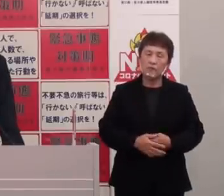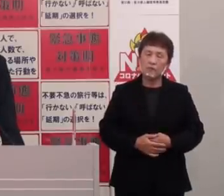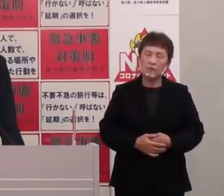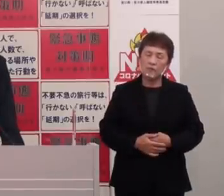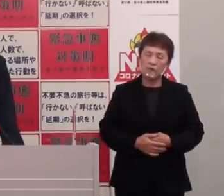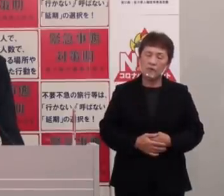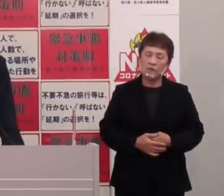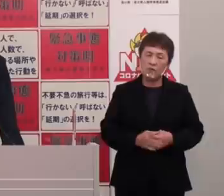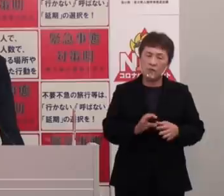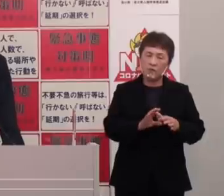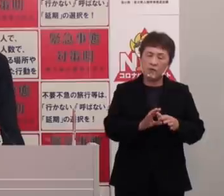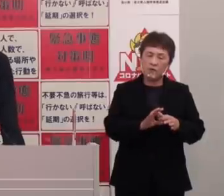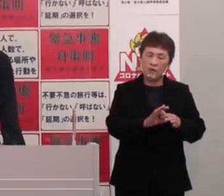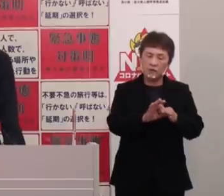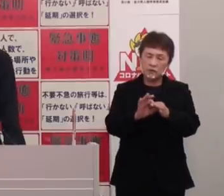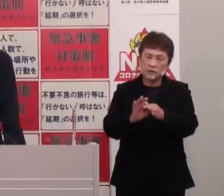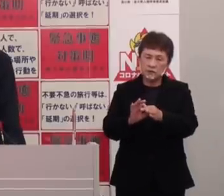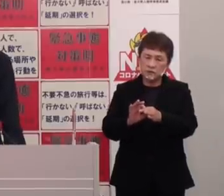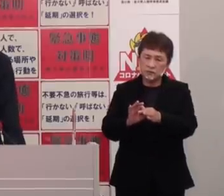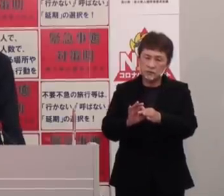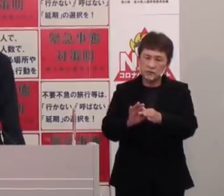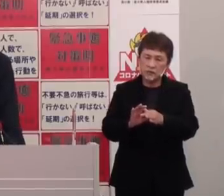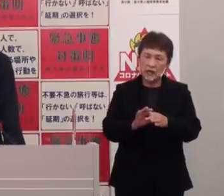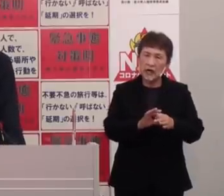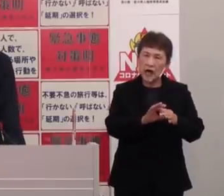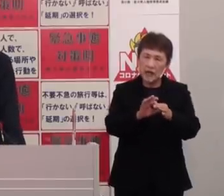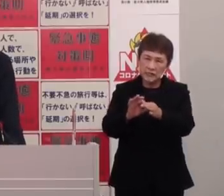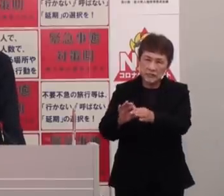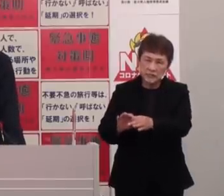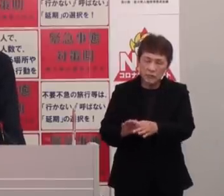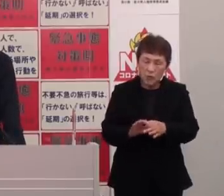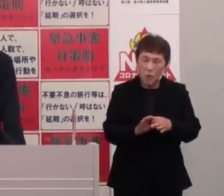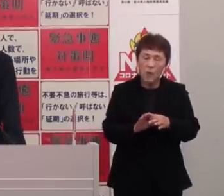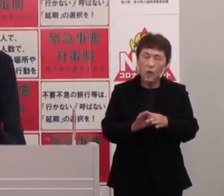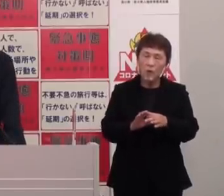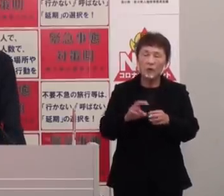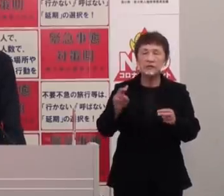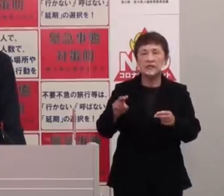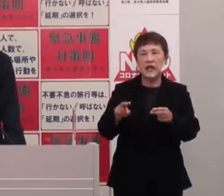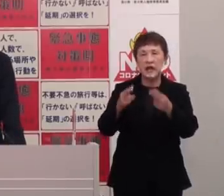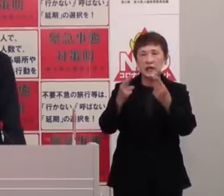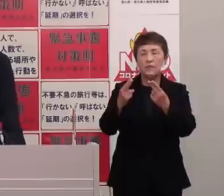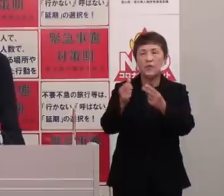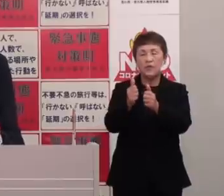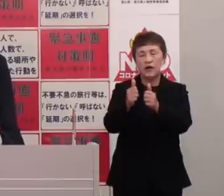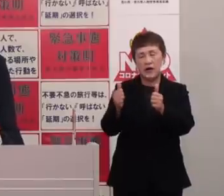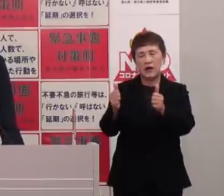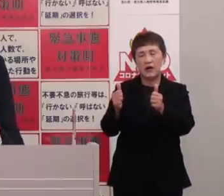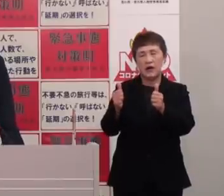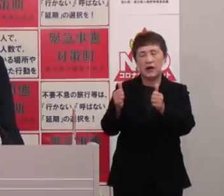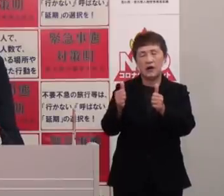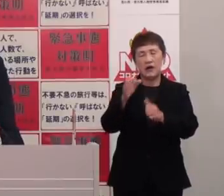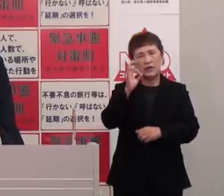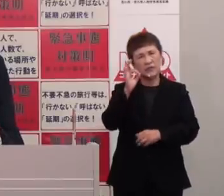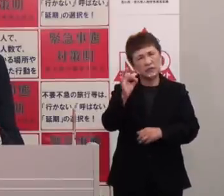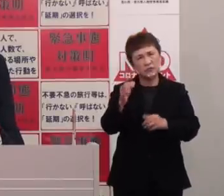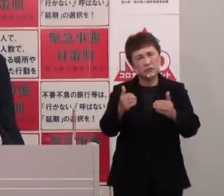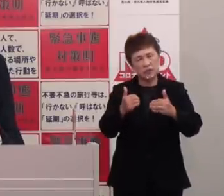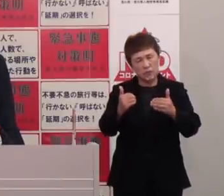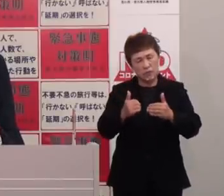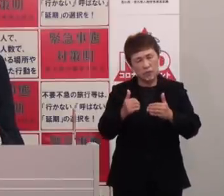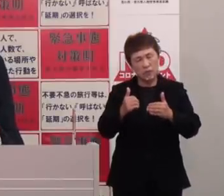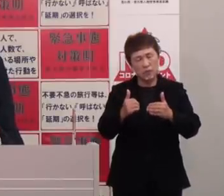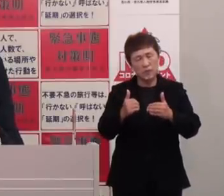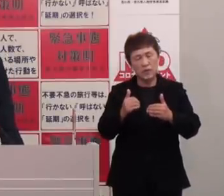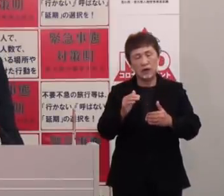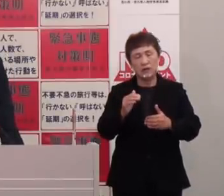こうつながりみたいなところも、あるいは専門家がご覧になっていく必要があるのかもしれませんけれども、我々